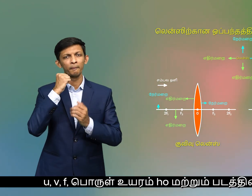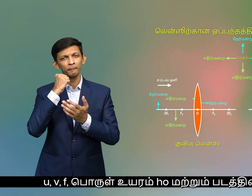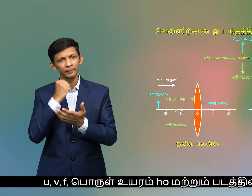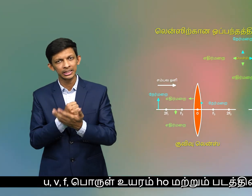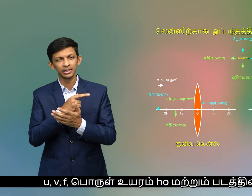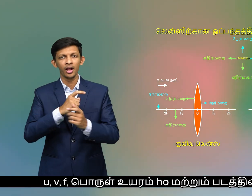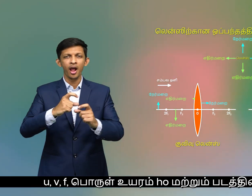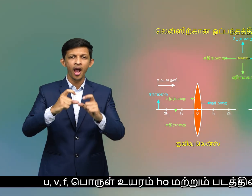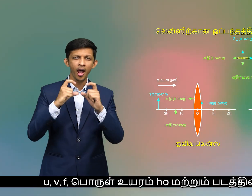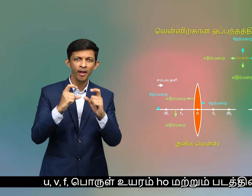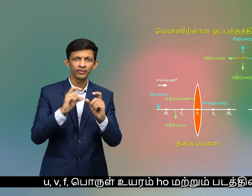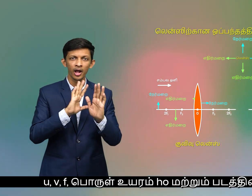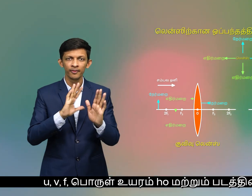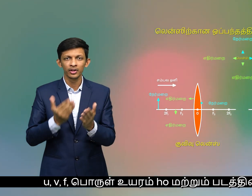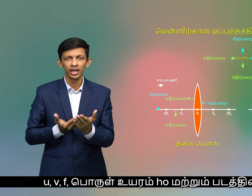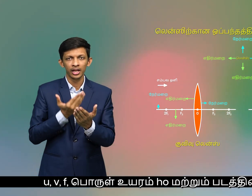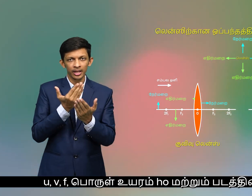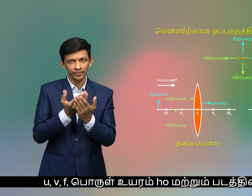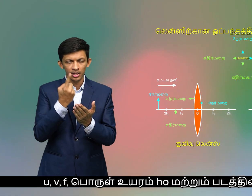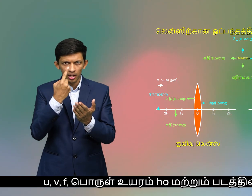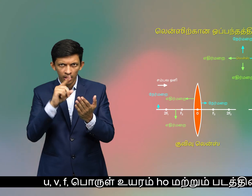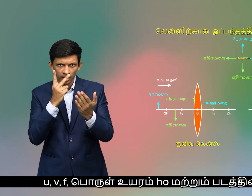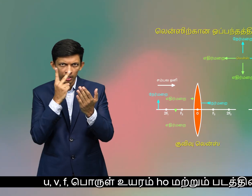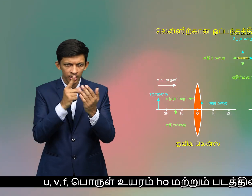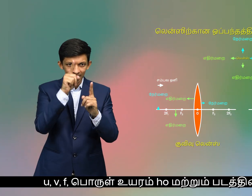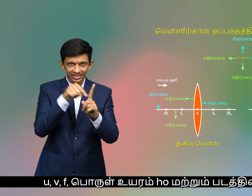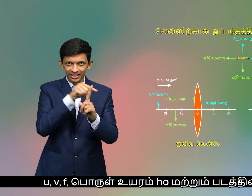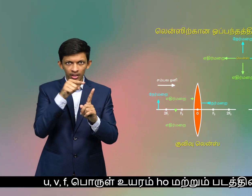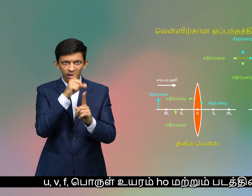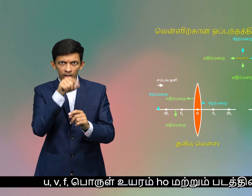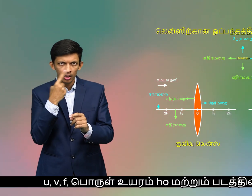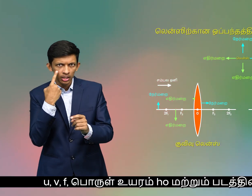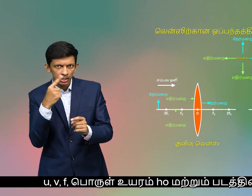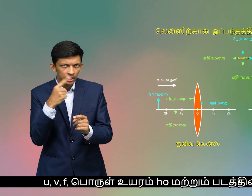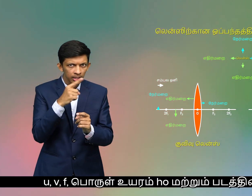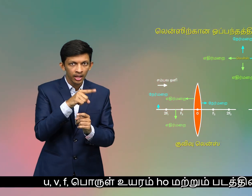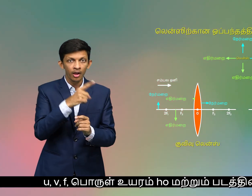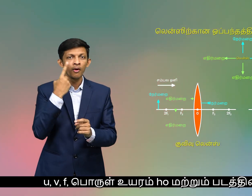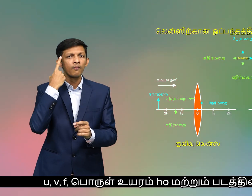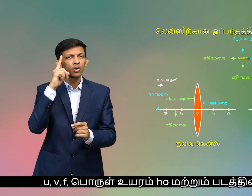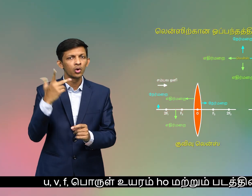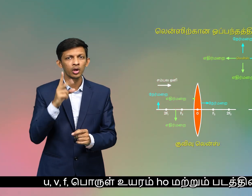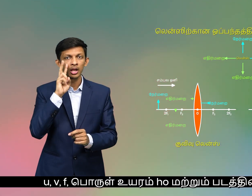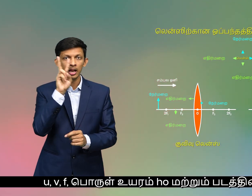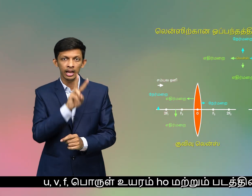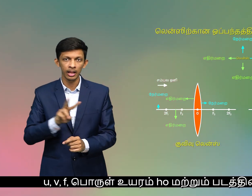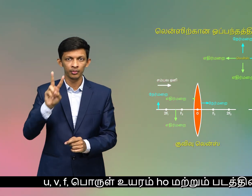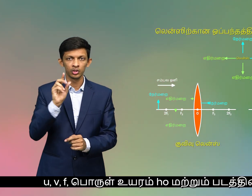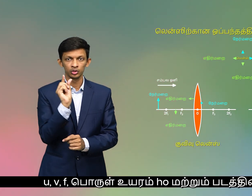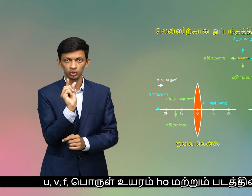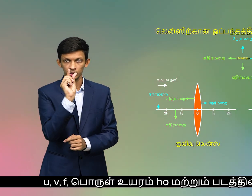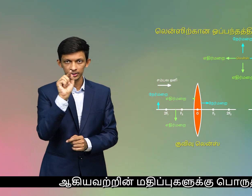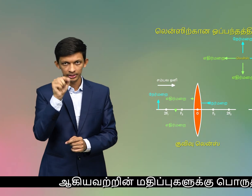U, V, F பொருள் உயரம் h கீழ் O மற்றும் படத்தின் உயரம் h